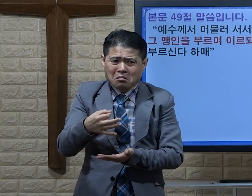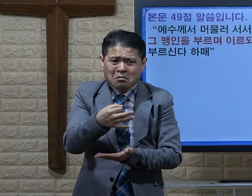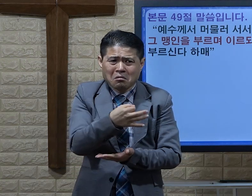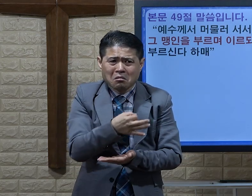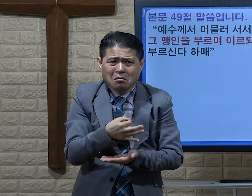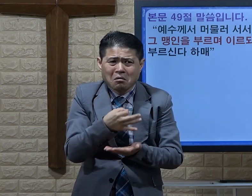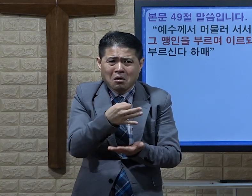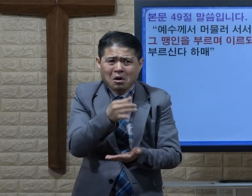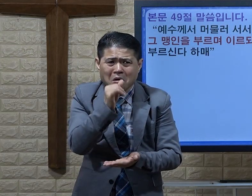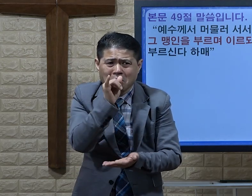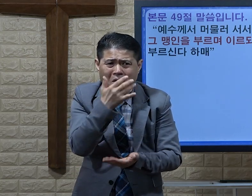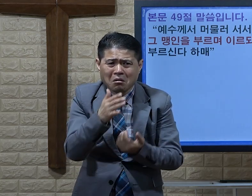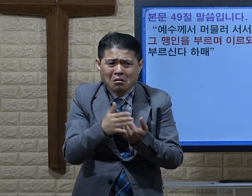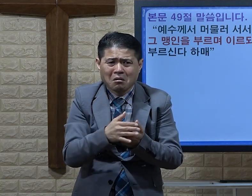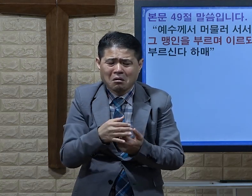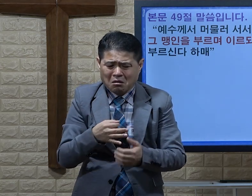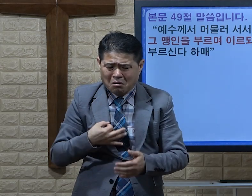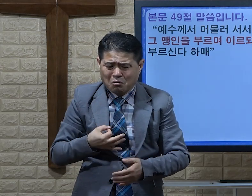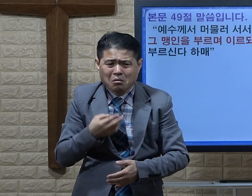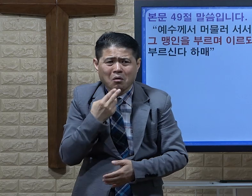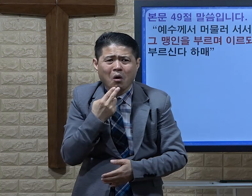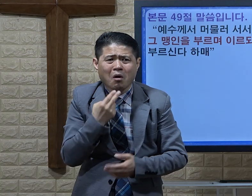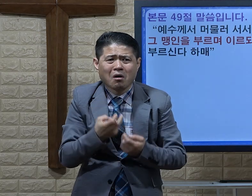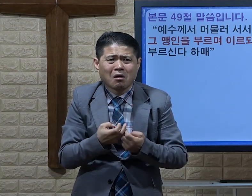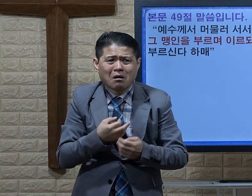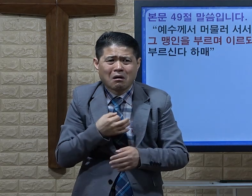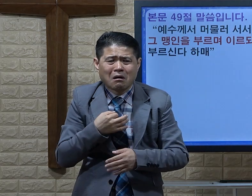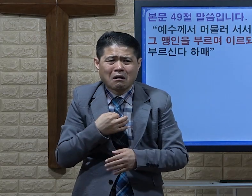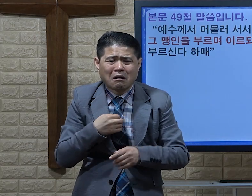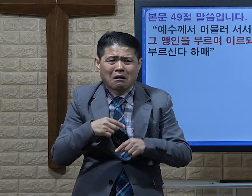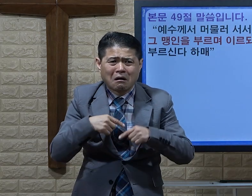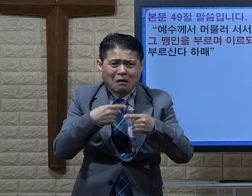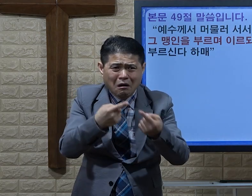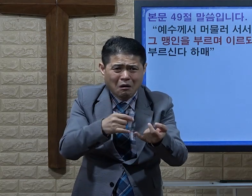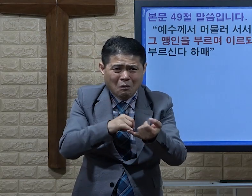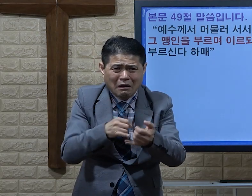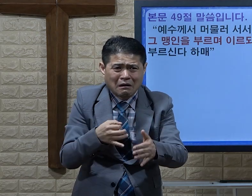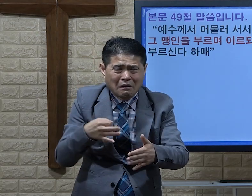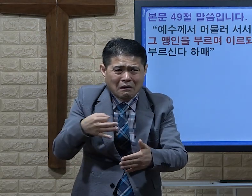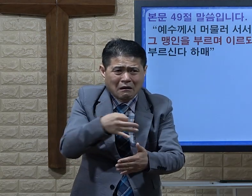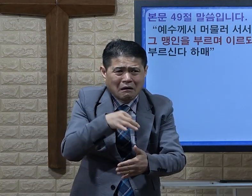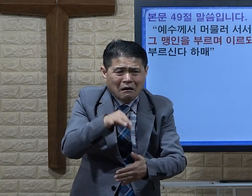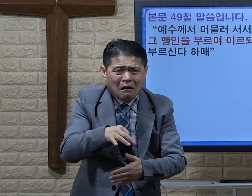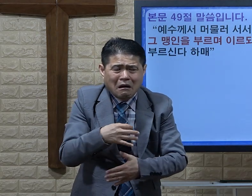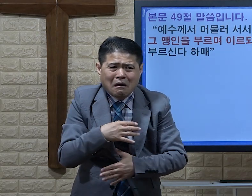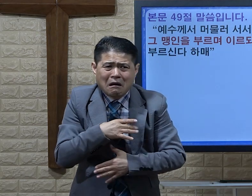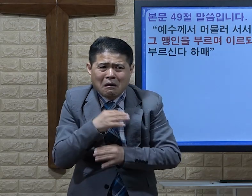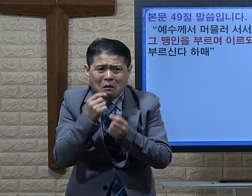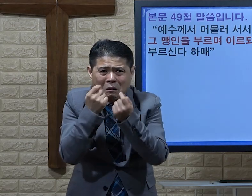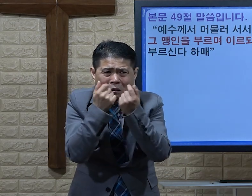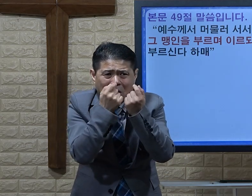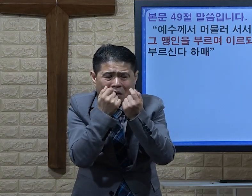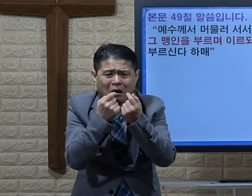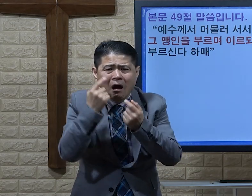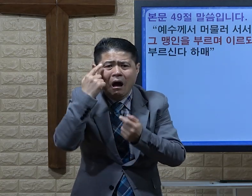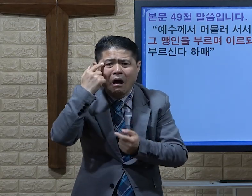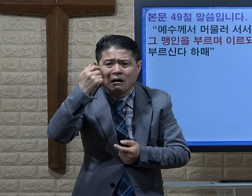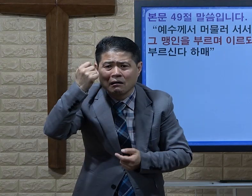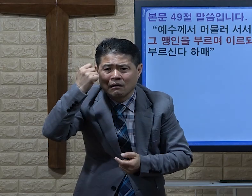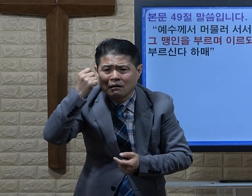교회에 헌금을 해야 되는데 나는 돈이 없는데 어떻게 가지? 오늘 11조를 해야 되는데 눈치 보면서 생각을 하시면